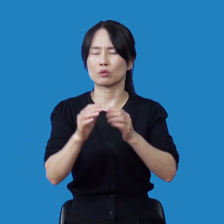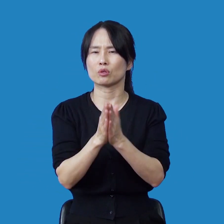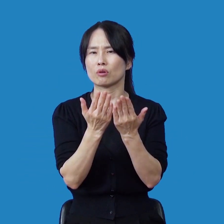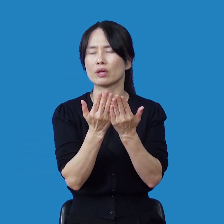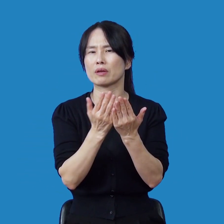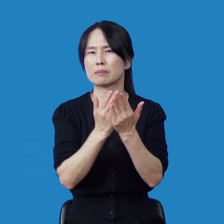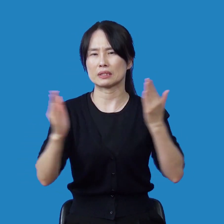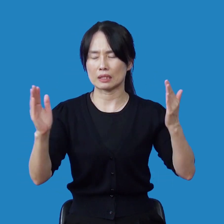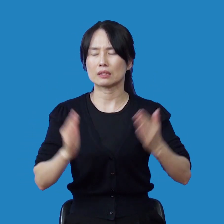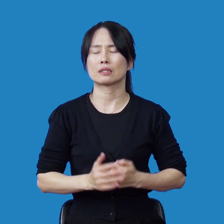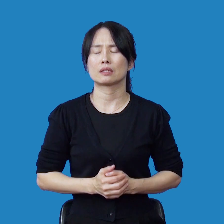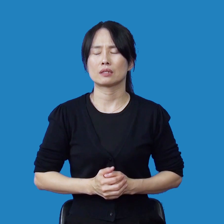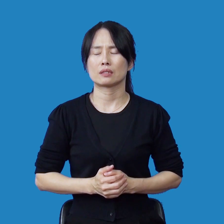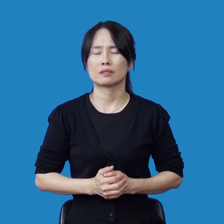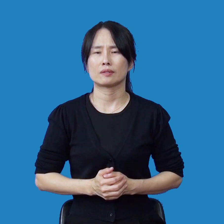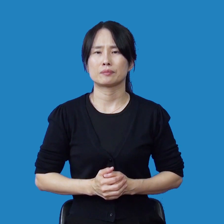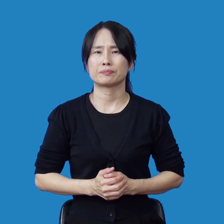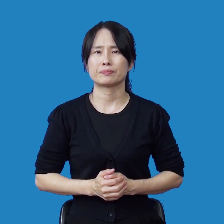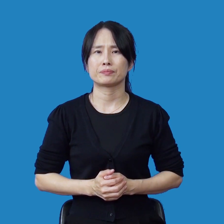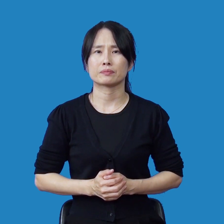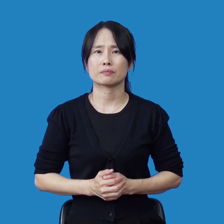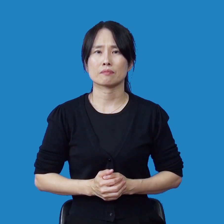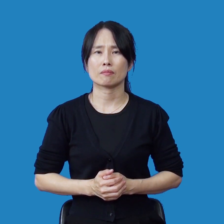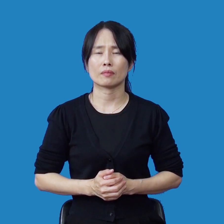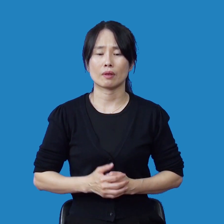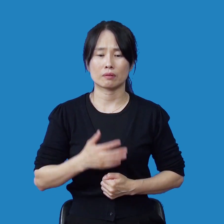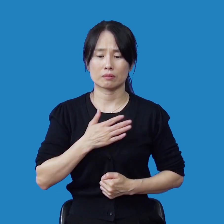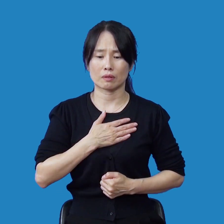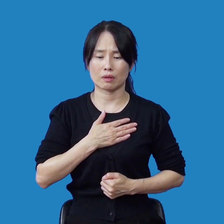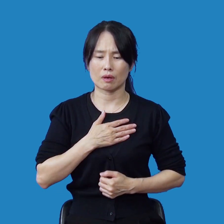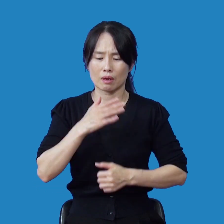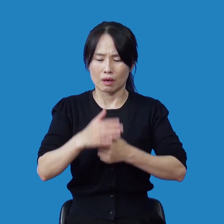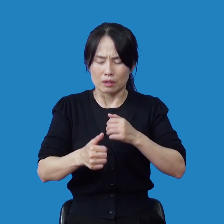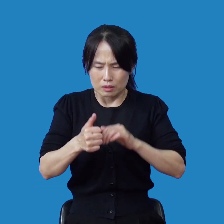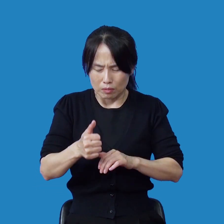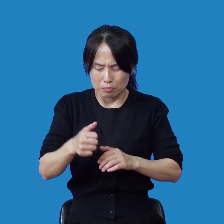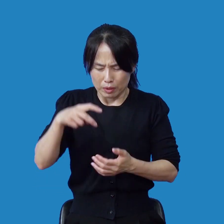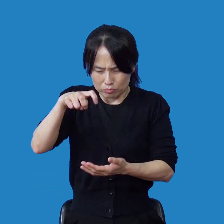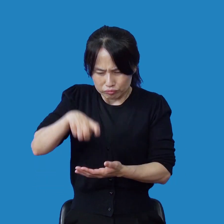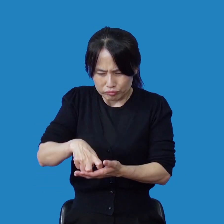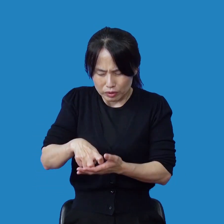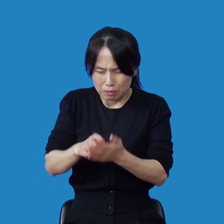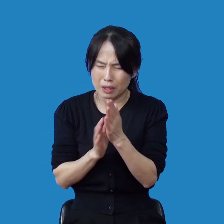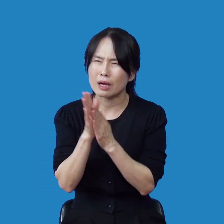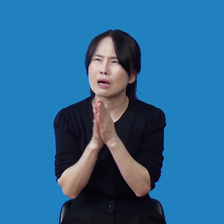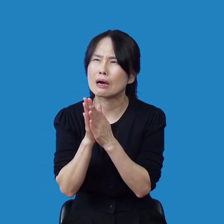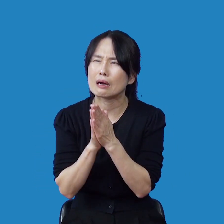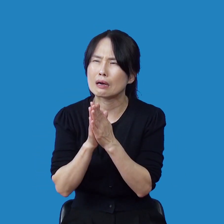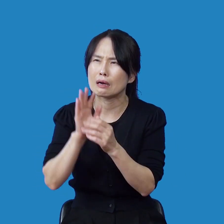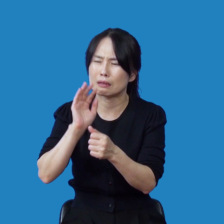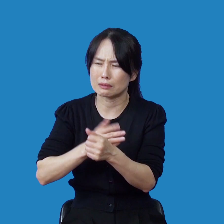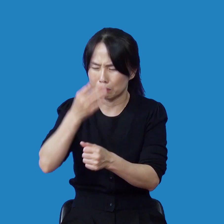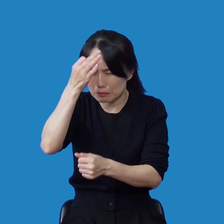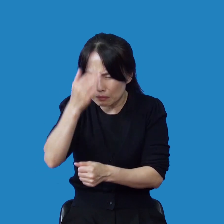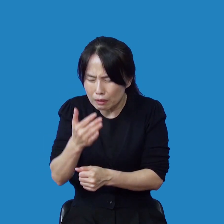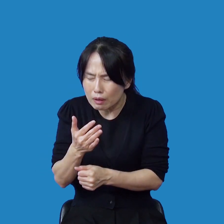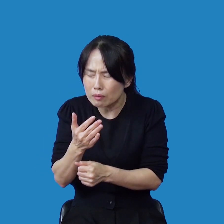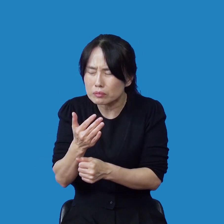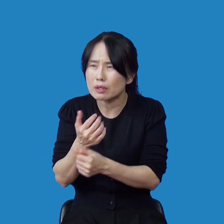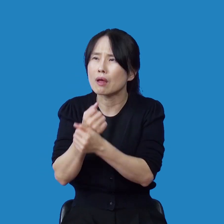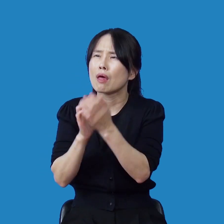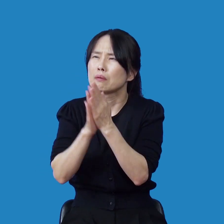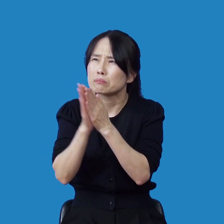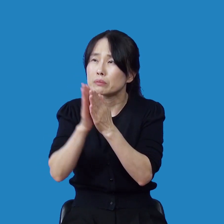용서가 아닙니다. 우리가 하나님 앞에 엎드려서 꿇어 엎드려 잘못했다고 빌 때에 하나님께서 우리를